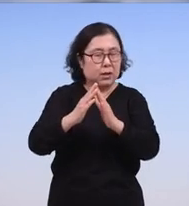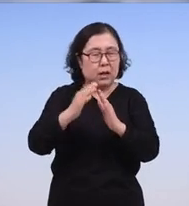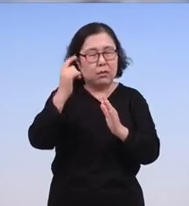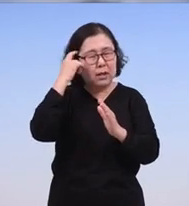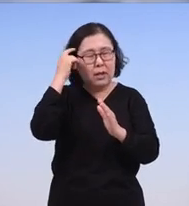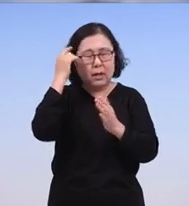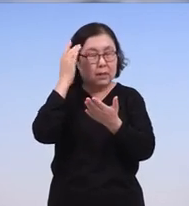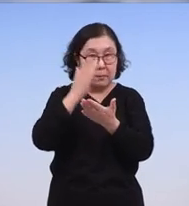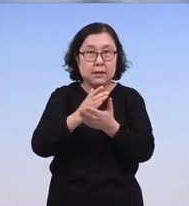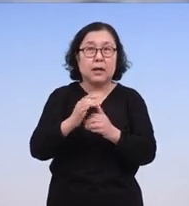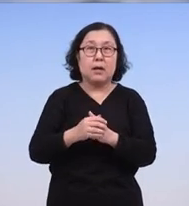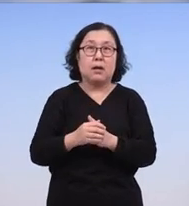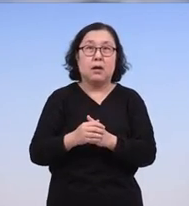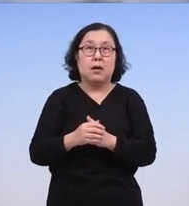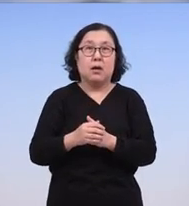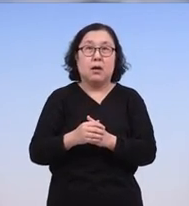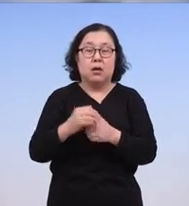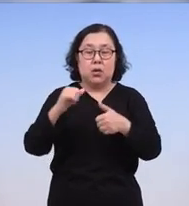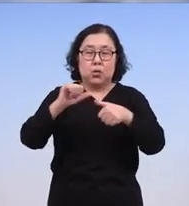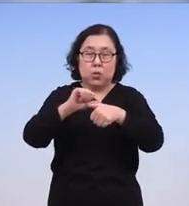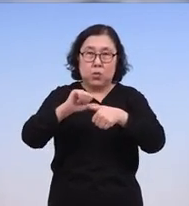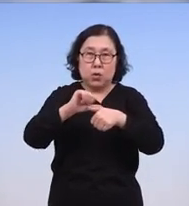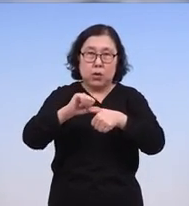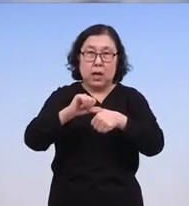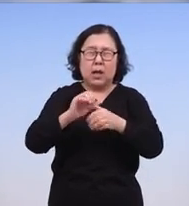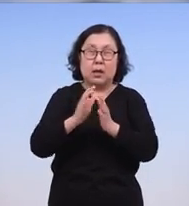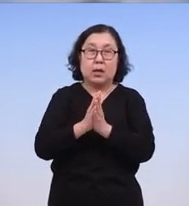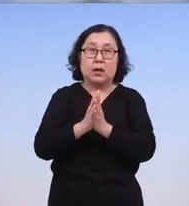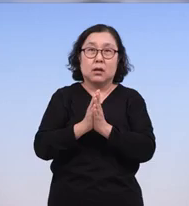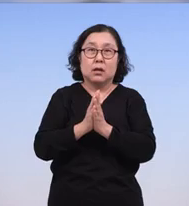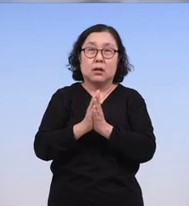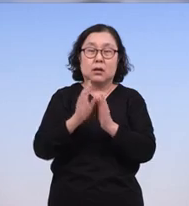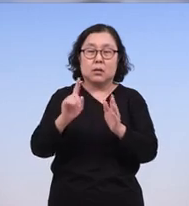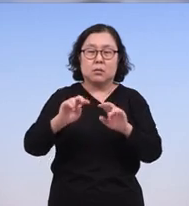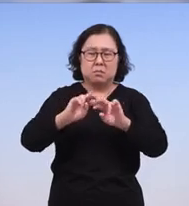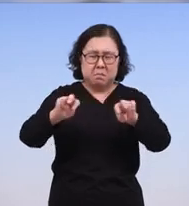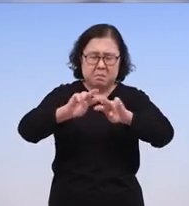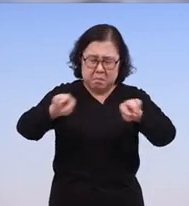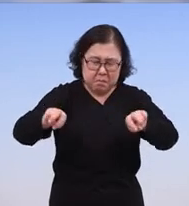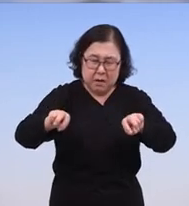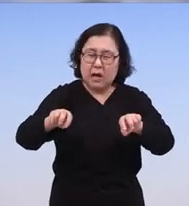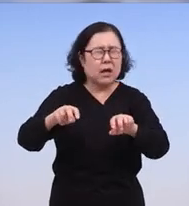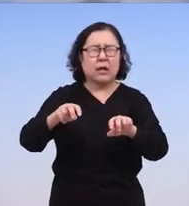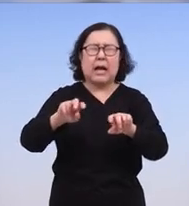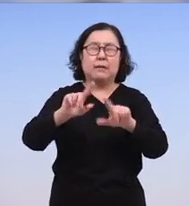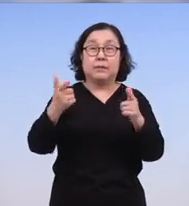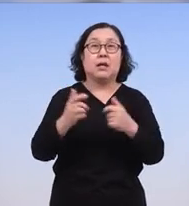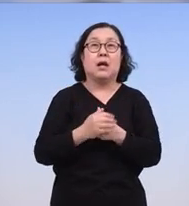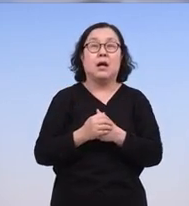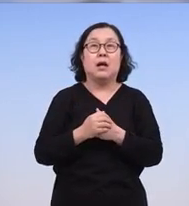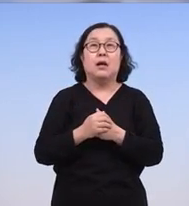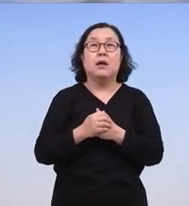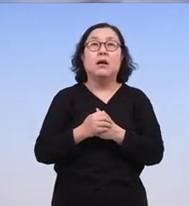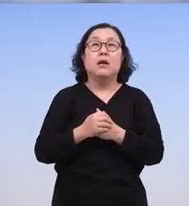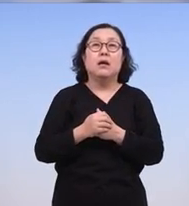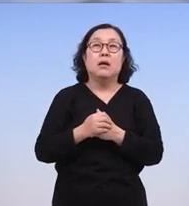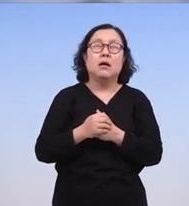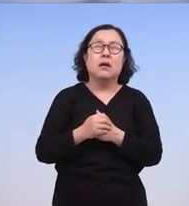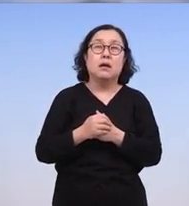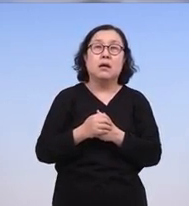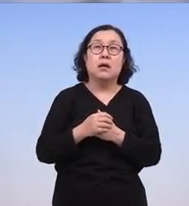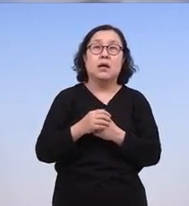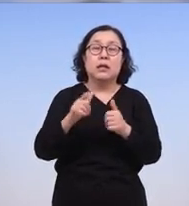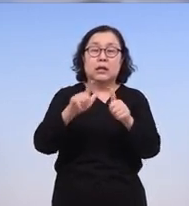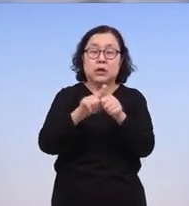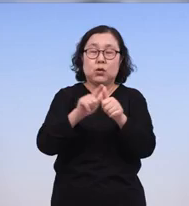여러분 기독교 성윤리 연구소는요 동성애 까자고 만드는 거 아니고 동성애만 파자고 만드는 거 아니에요. 궁극적인 기독교